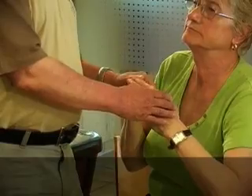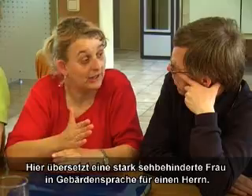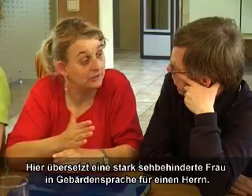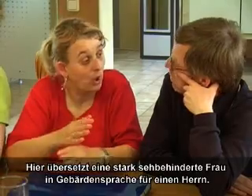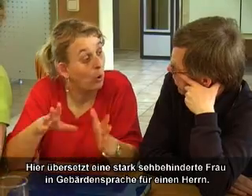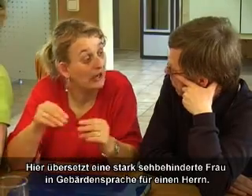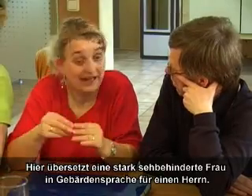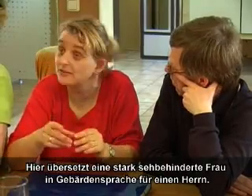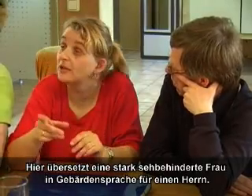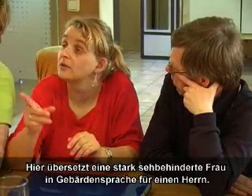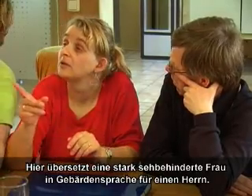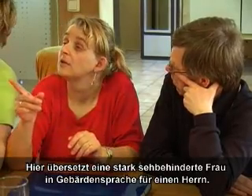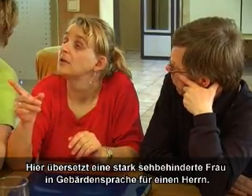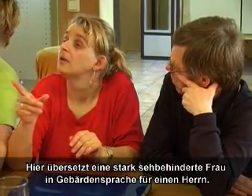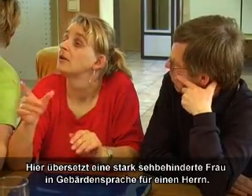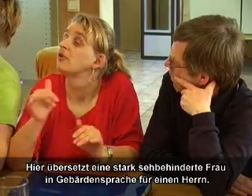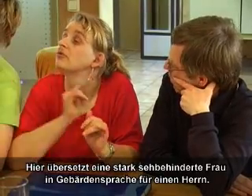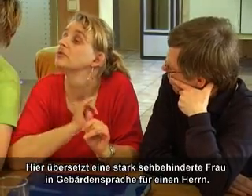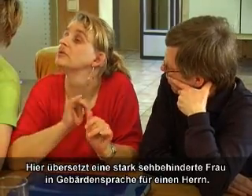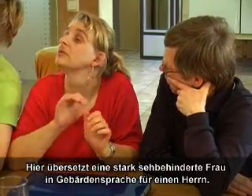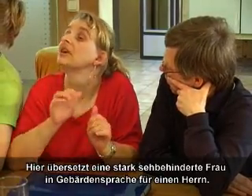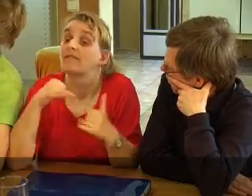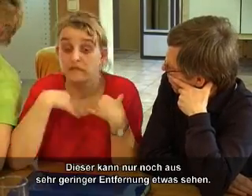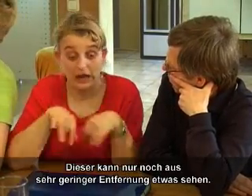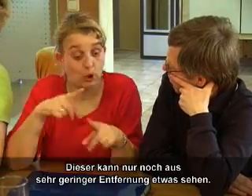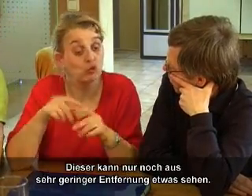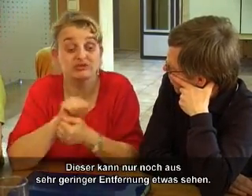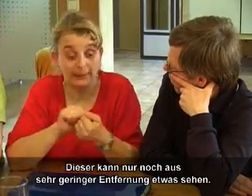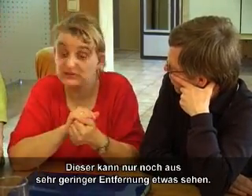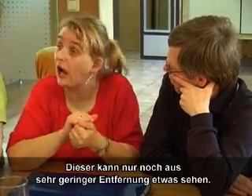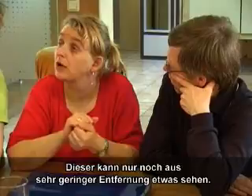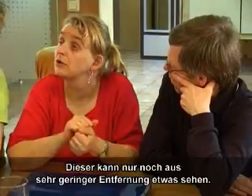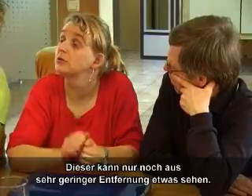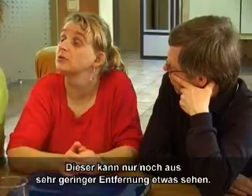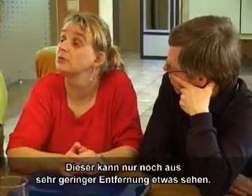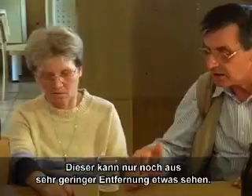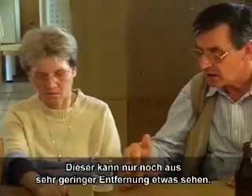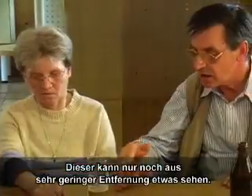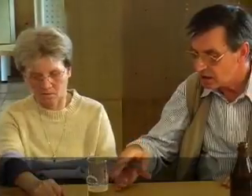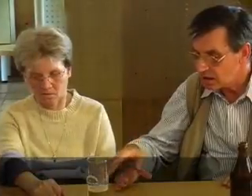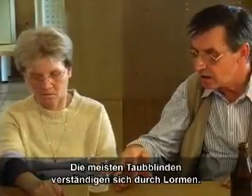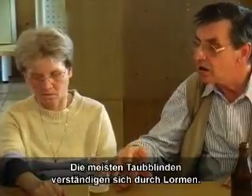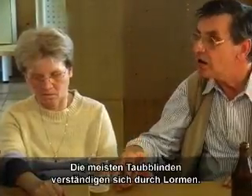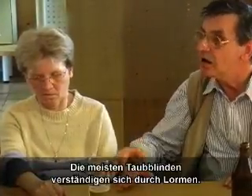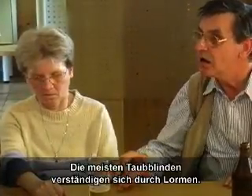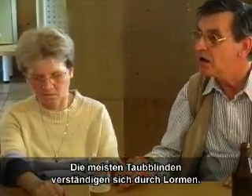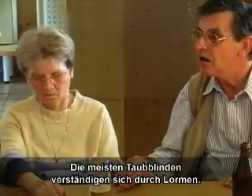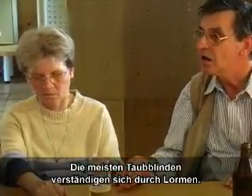Und hier übersetzt eine stark sehbehinderte Frau in Gebärdensprache für einen Herrn. Dieser kann nur noch aus sehr geringer Entfernung etwas sehen.